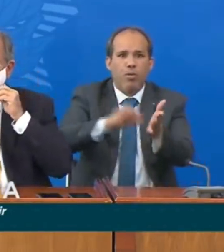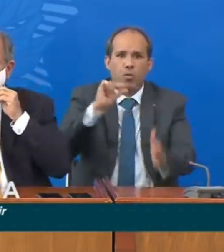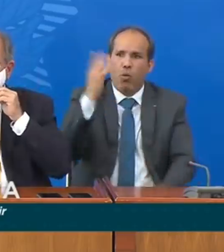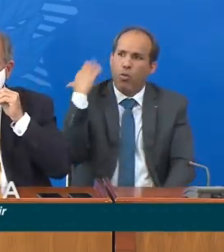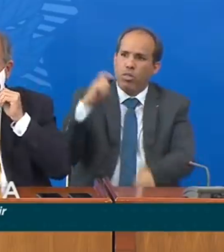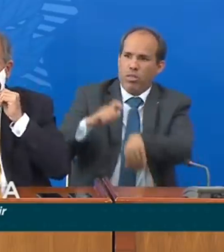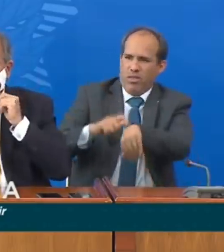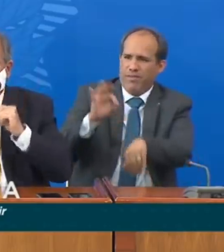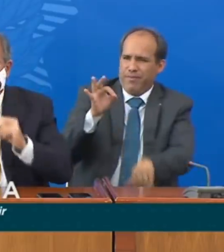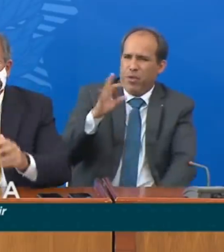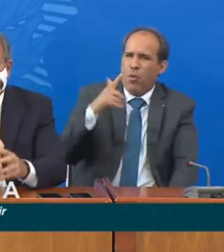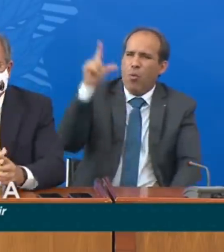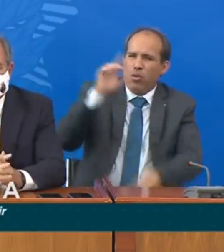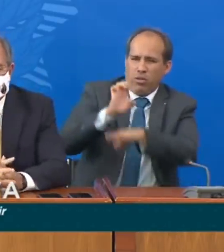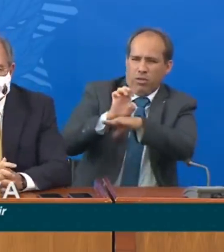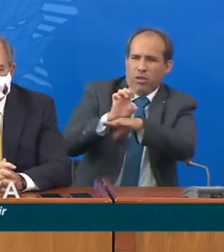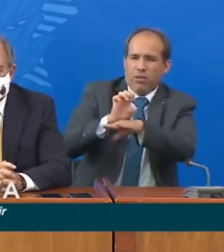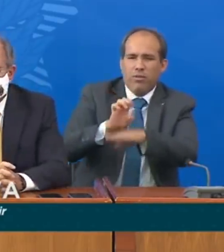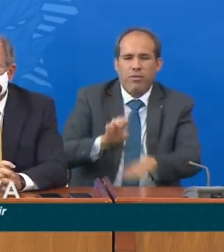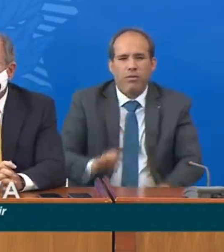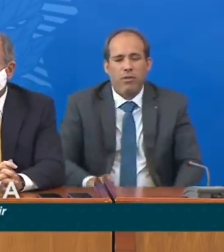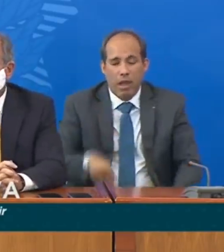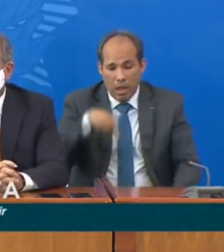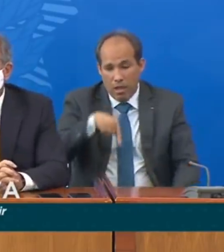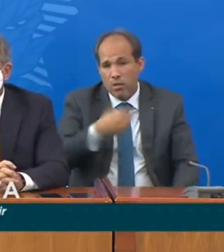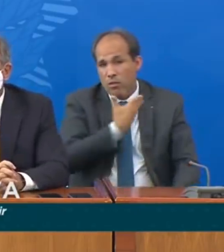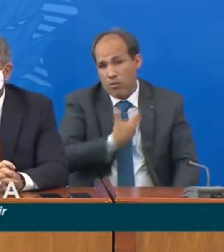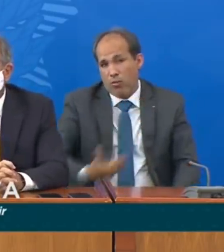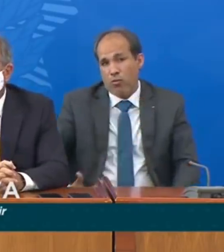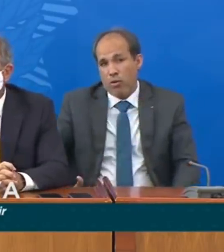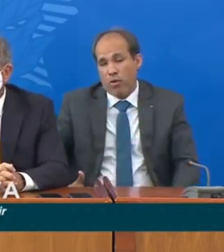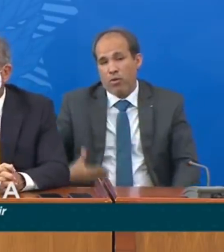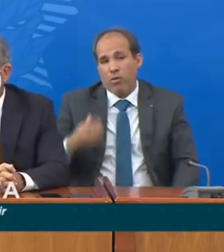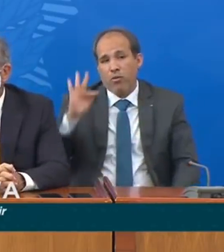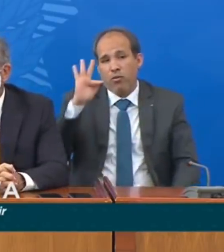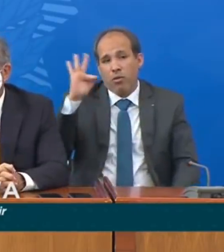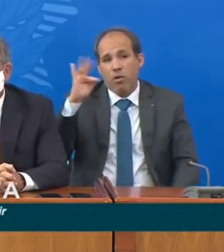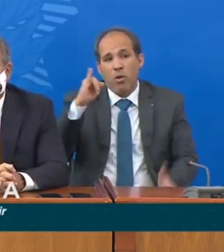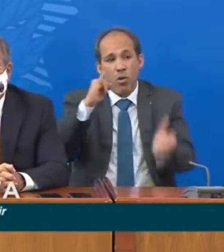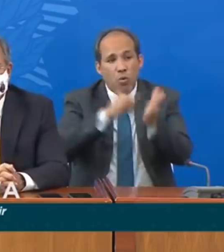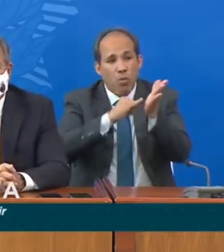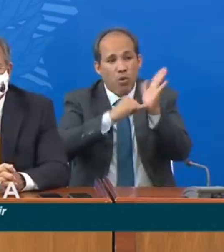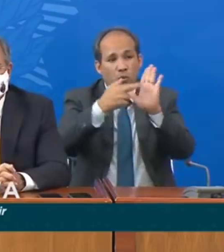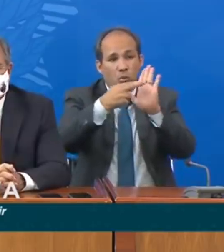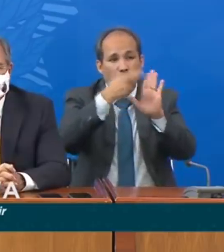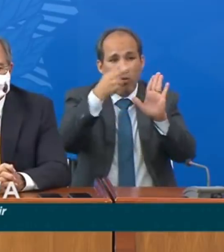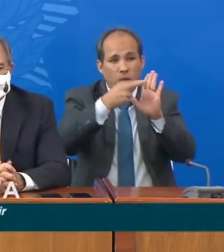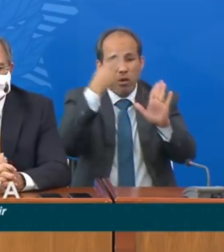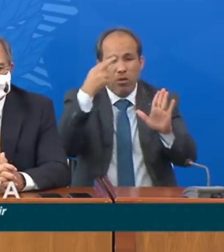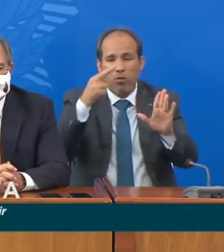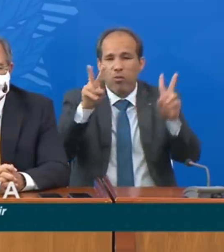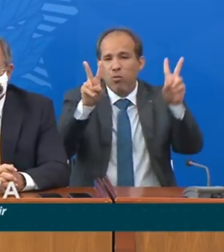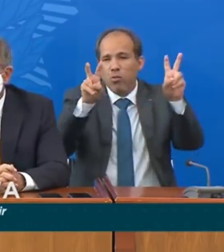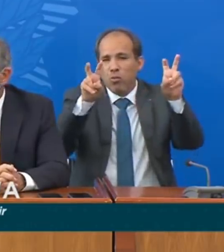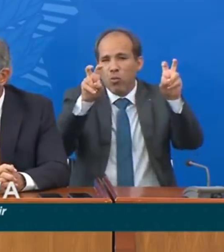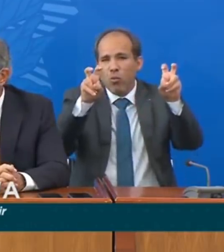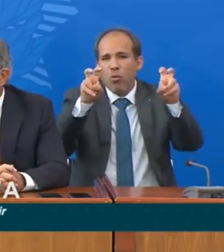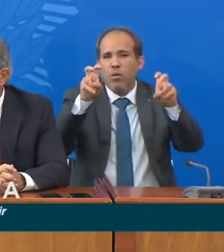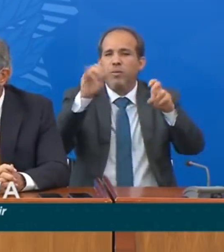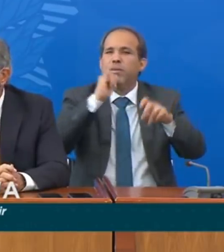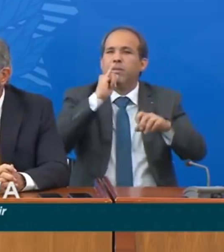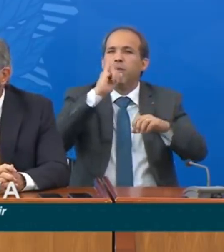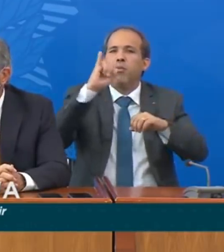recentemente. O nosso governo, os impostos regulatórios que tratam especial da